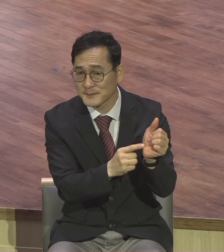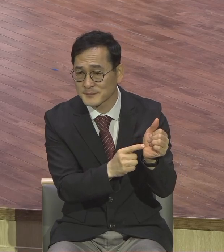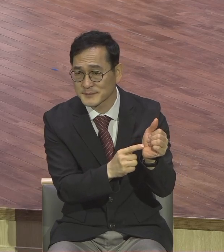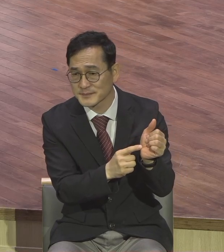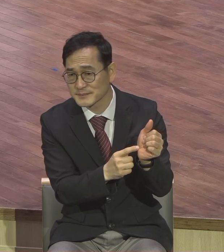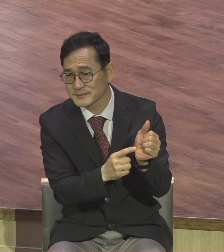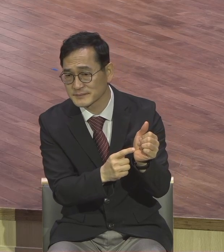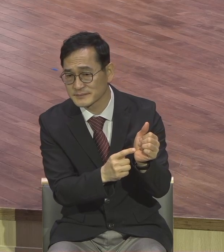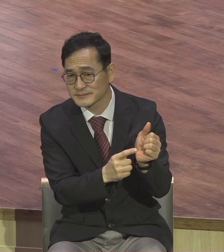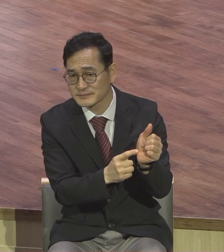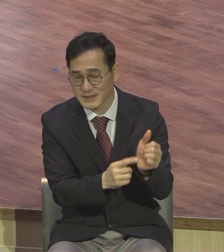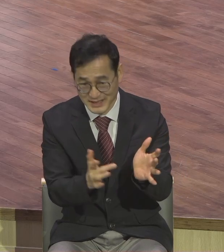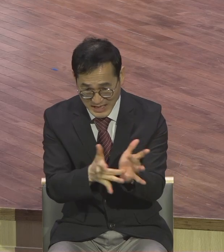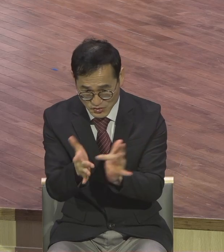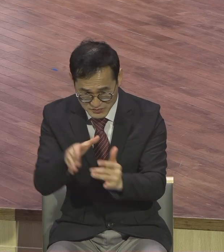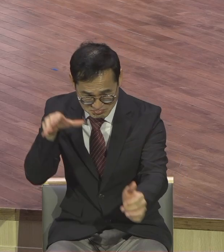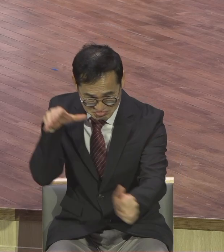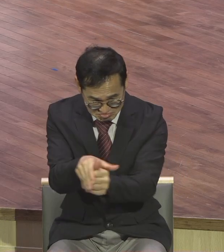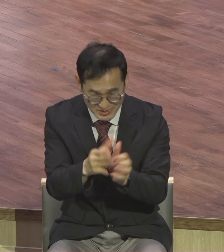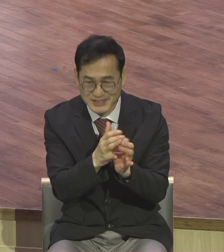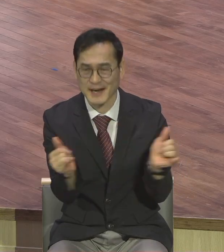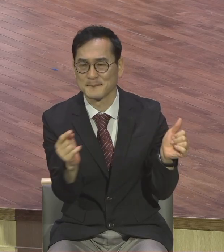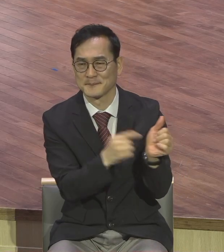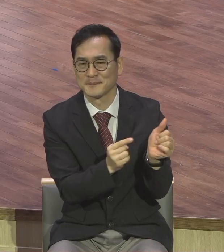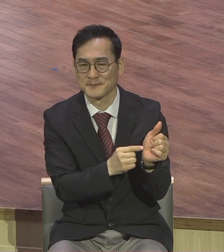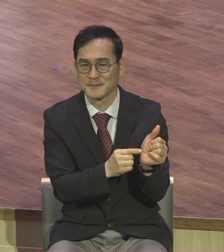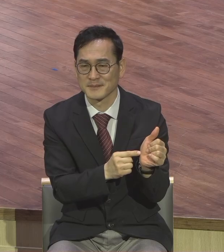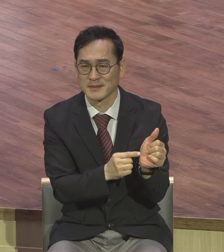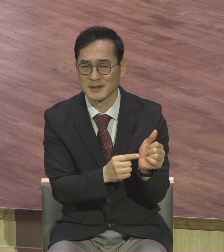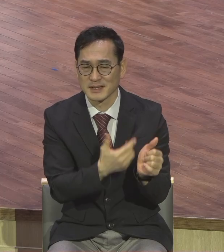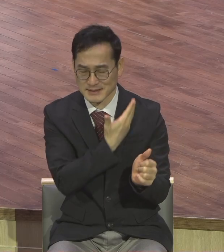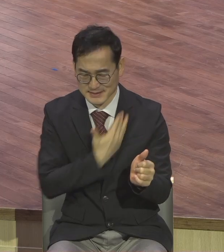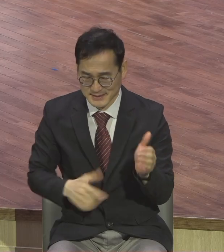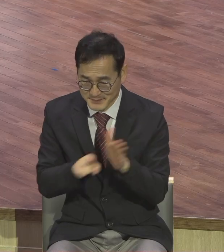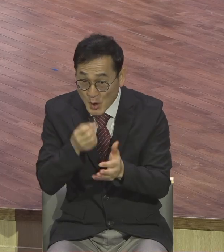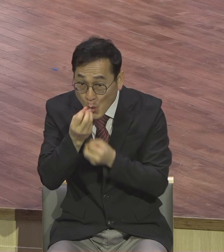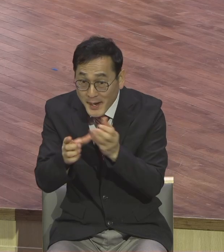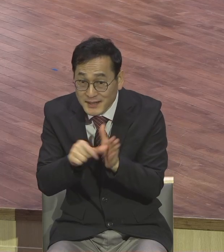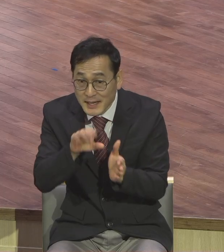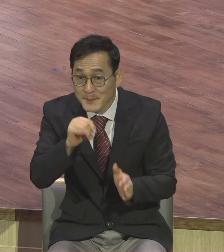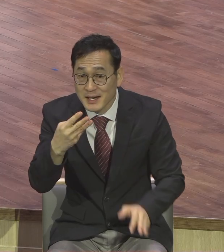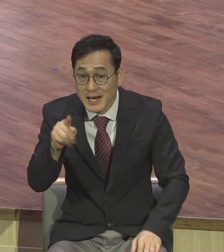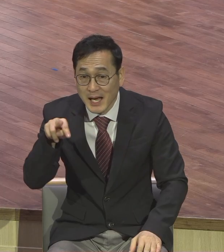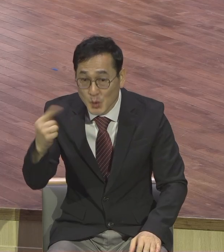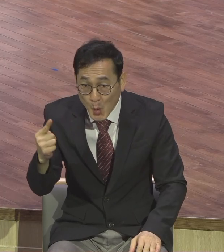빌라도라고 하는 그 저주스러운 이름을 우리는 지금 또 부르고 있습니다.